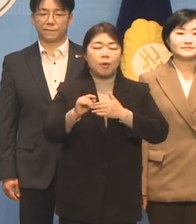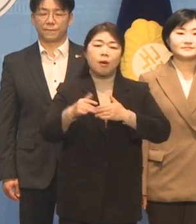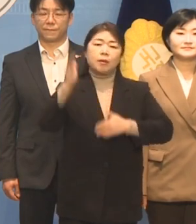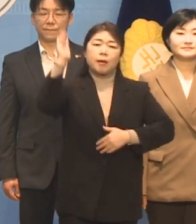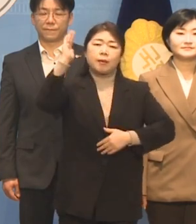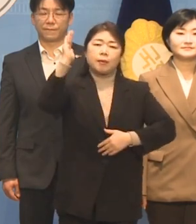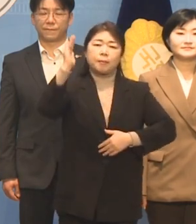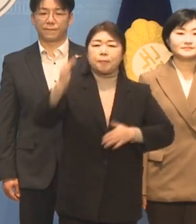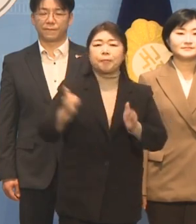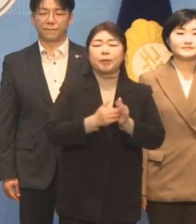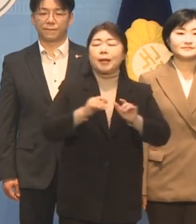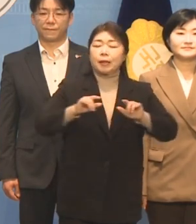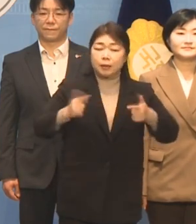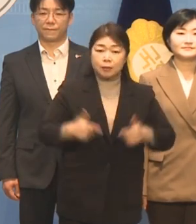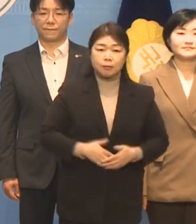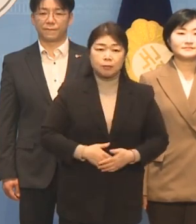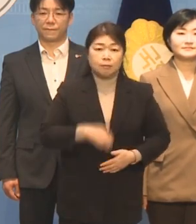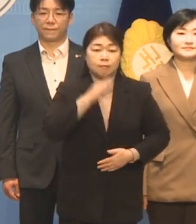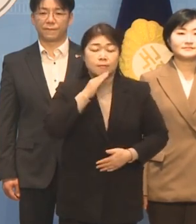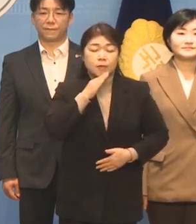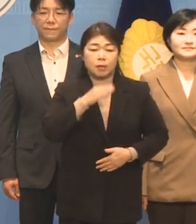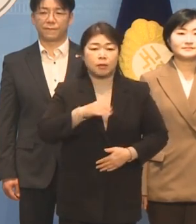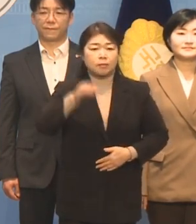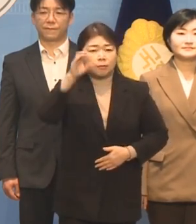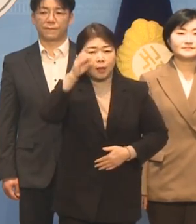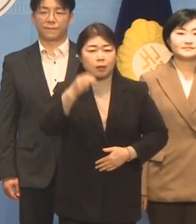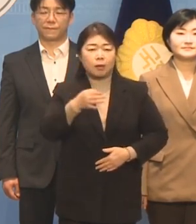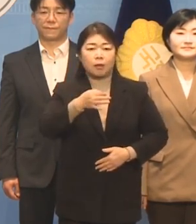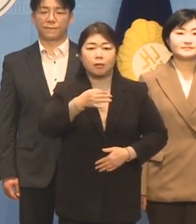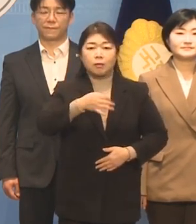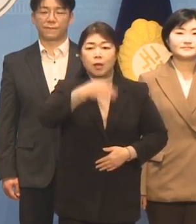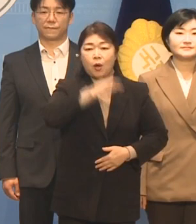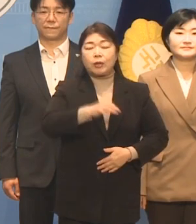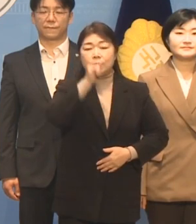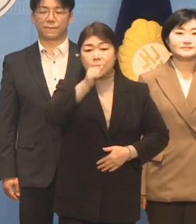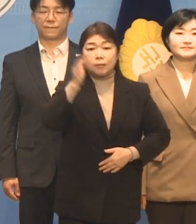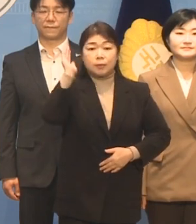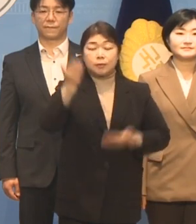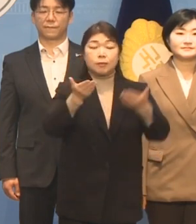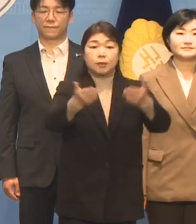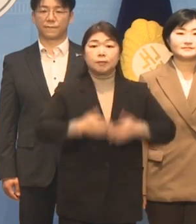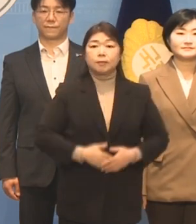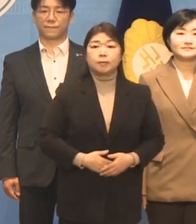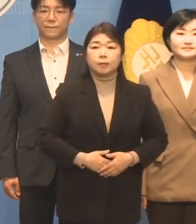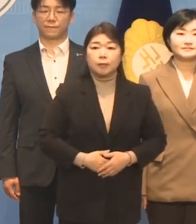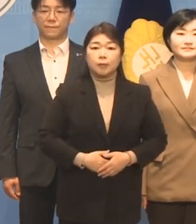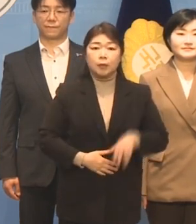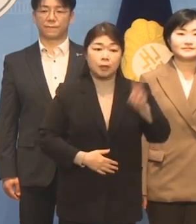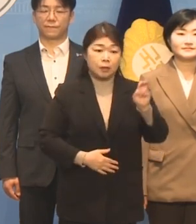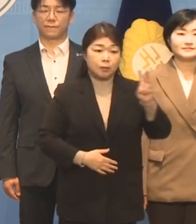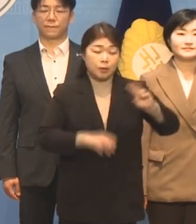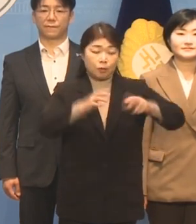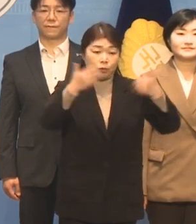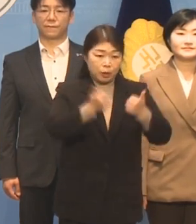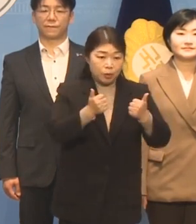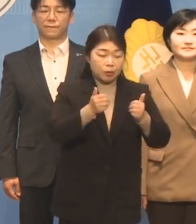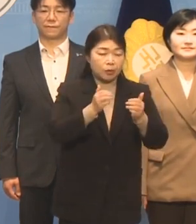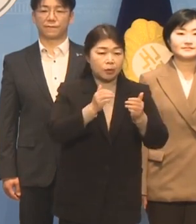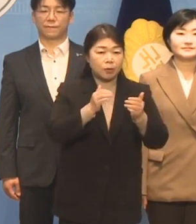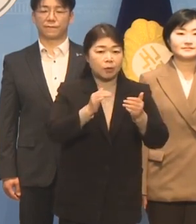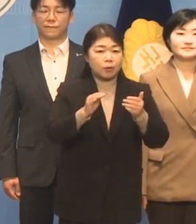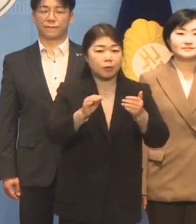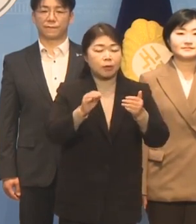않겠습니다. 22대 국회에서는 민주진보진영과 함께 일상 곳곳에서 체감되는